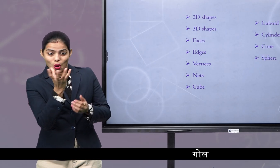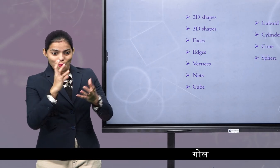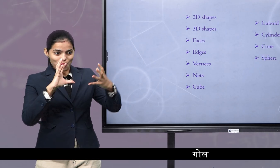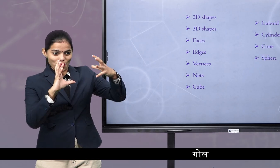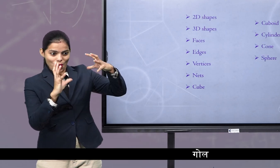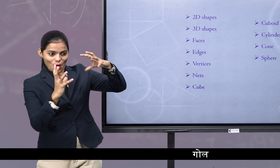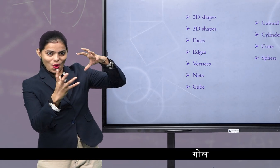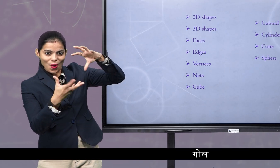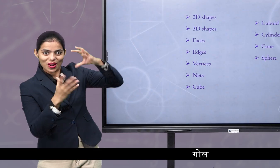गोल,